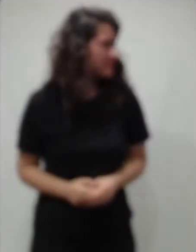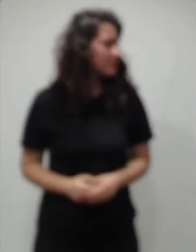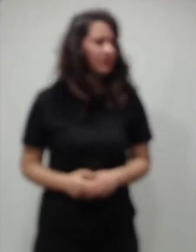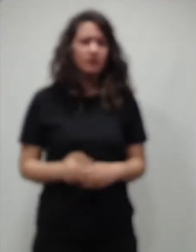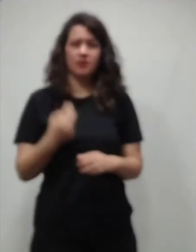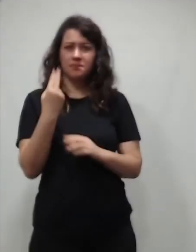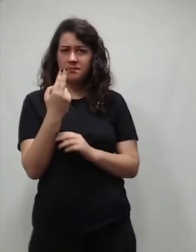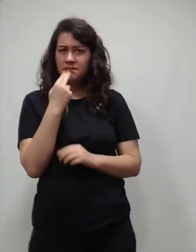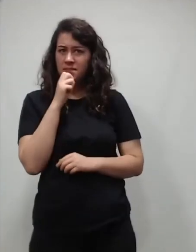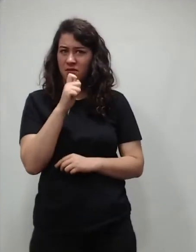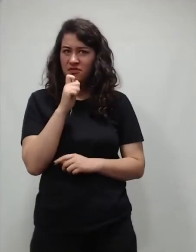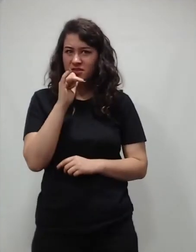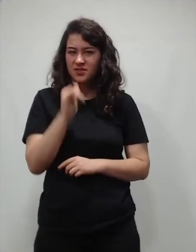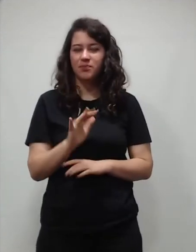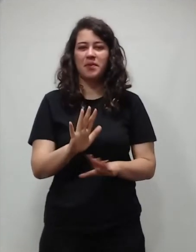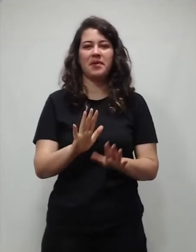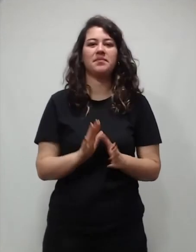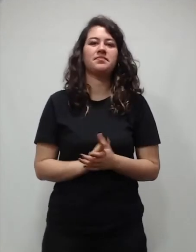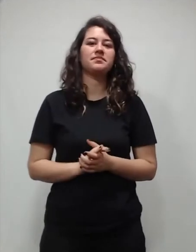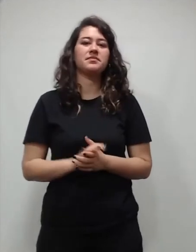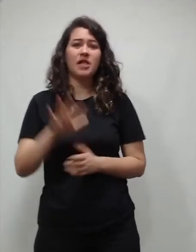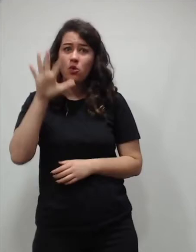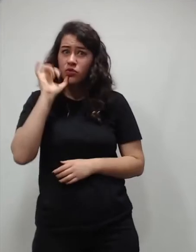el micrófono? Bien.